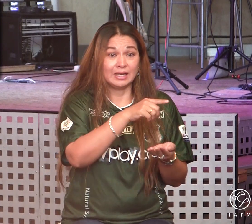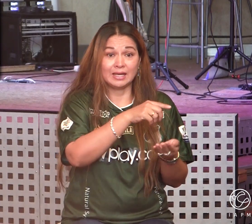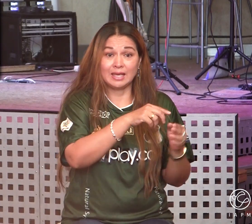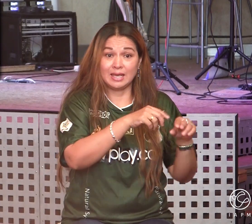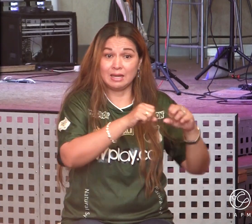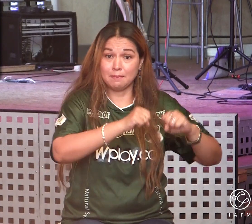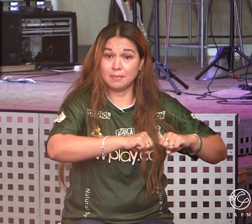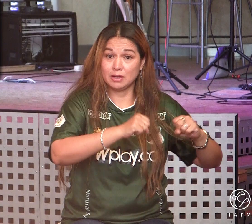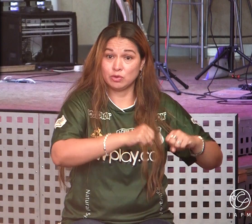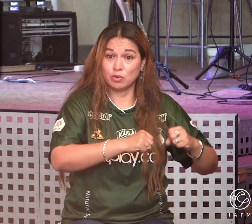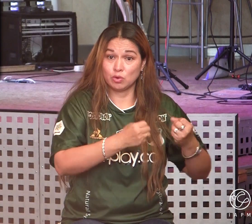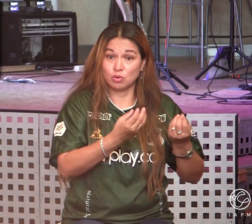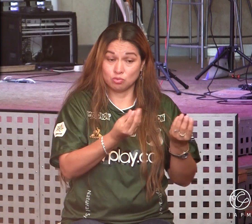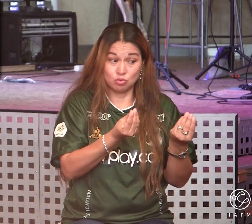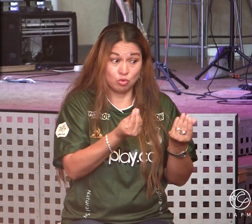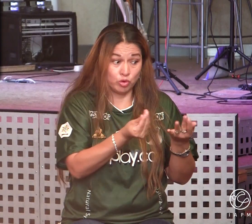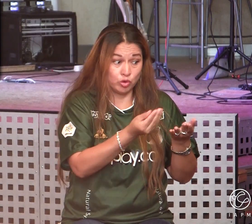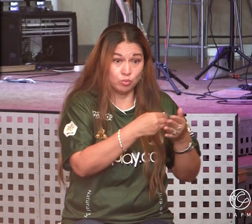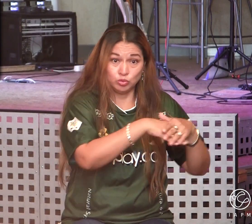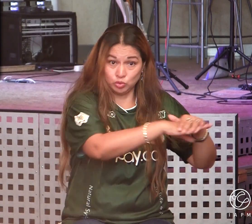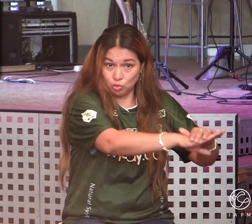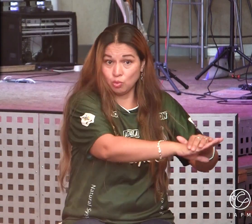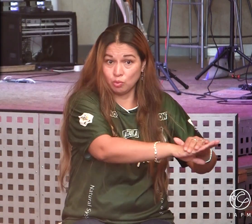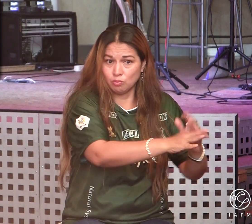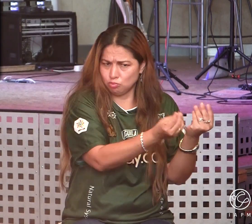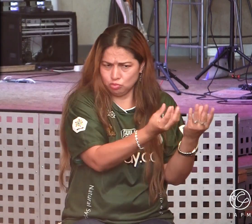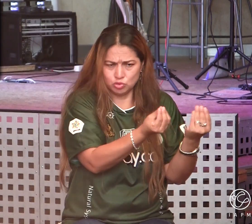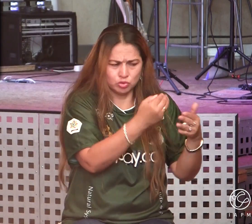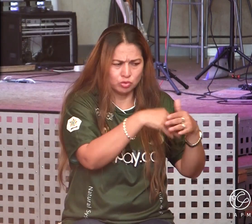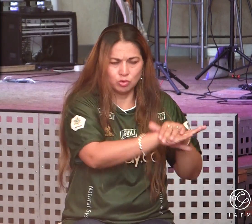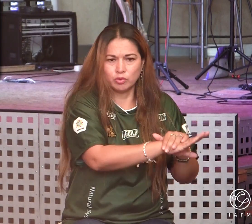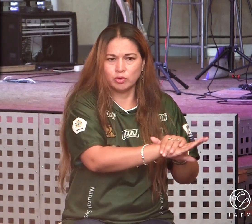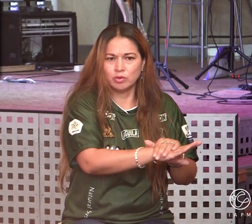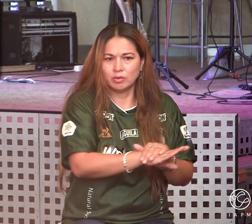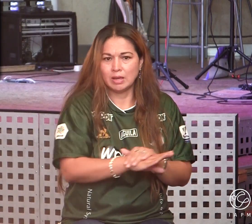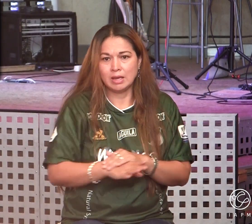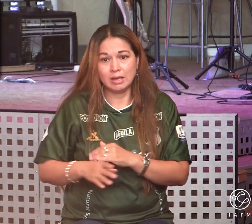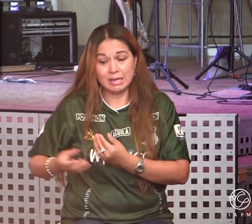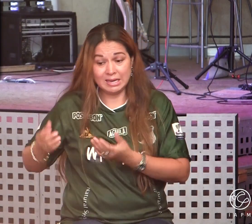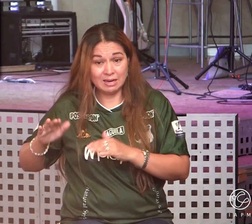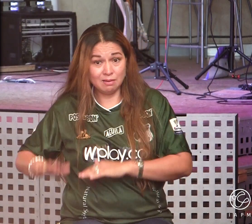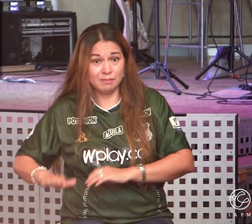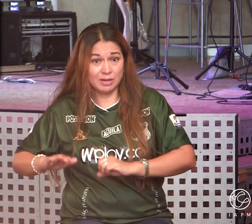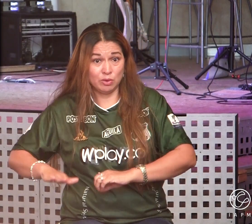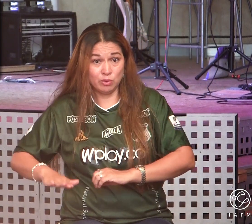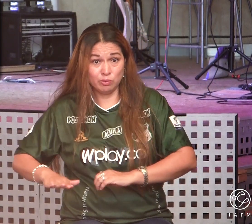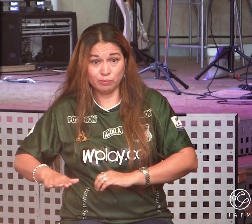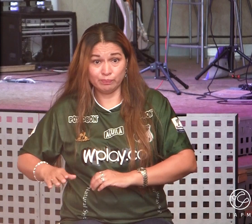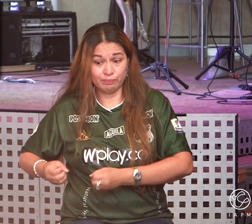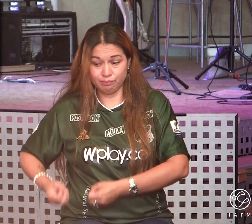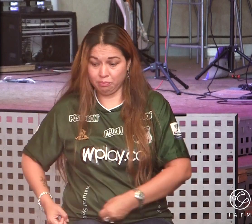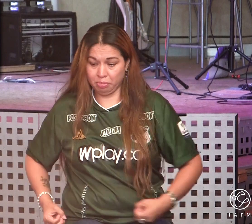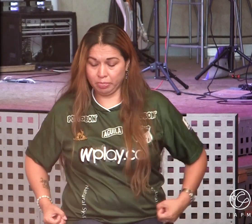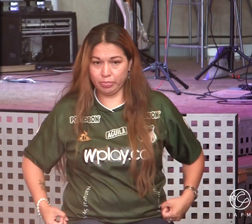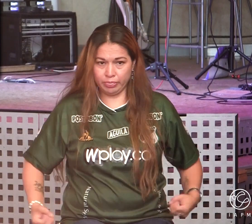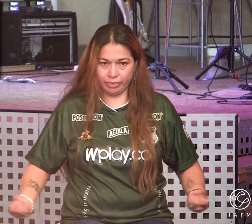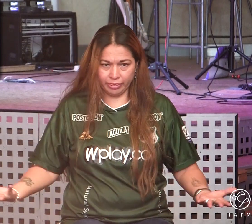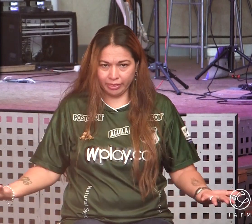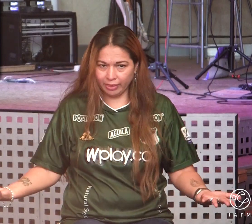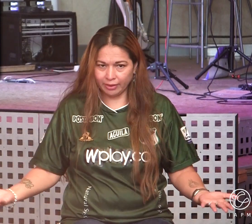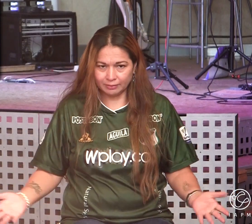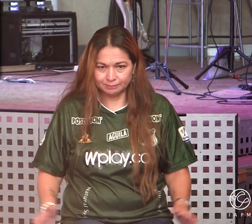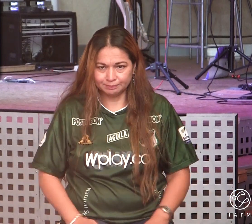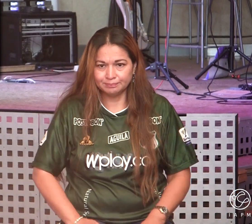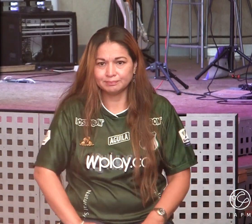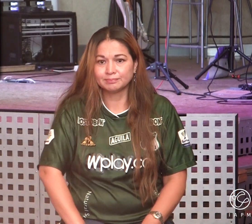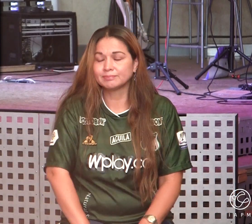matado ni siquiera un cabrito. Es el mismo, ¿no? El mismo, por si acaso. El mismo que tenía 2/3 de la herencia en el bolsillo, en